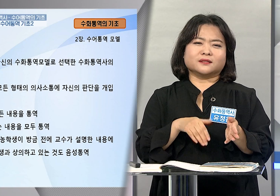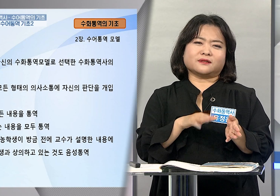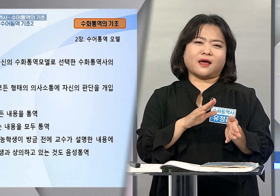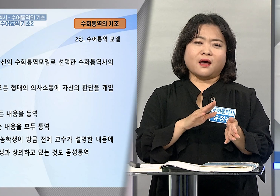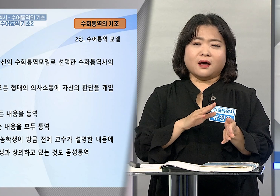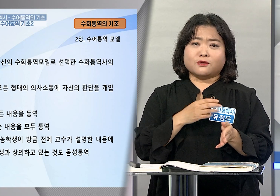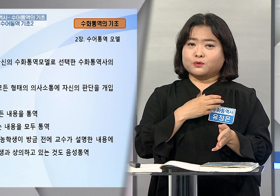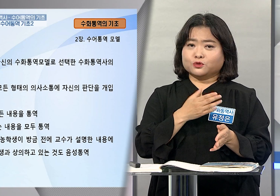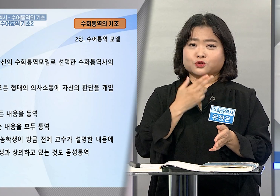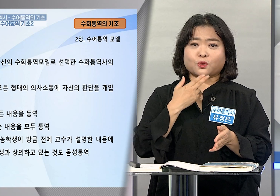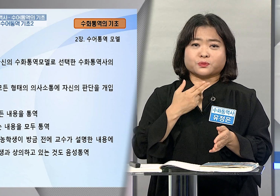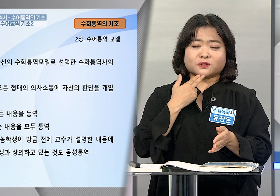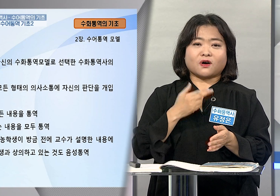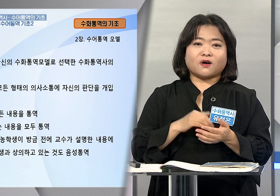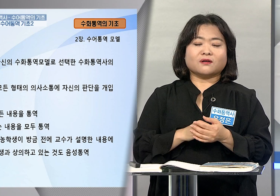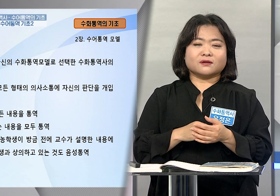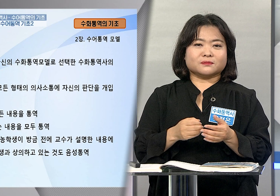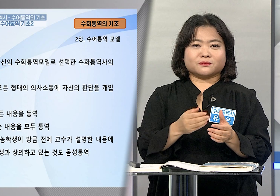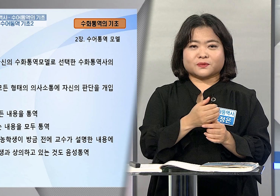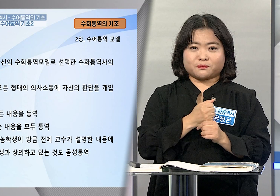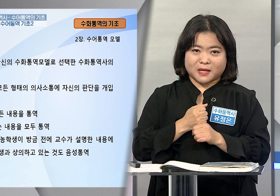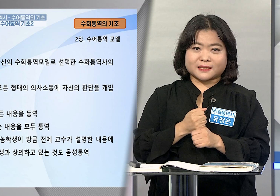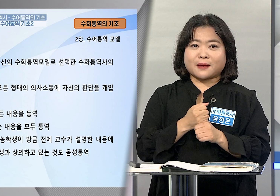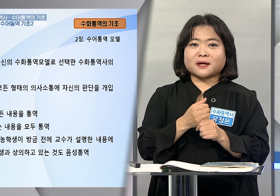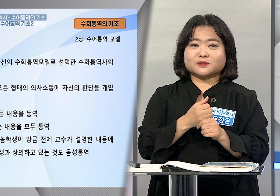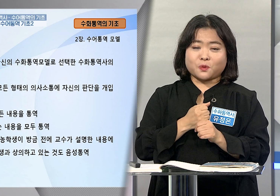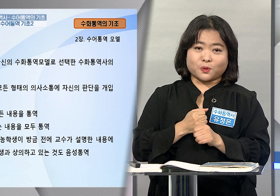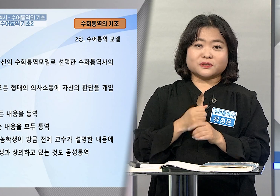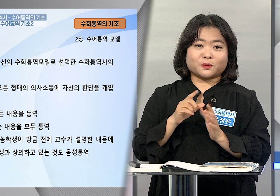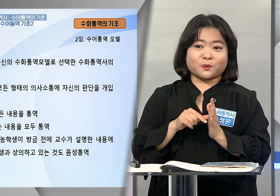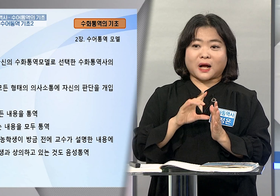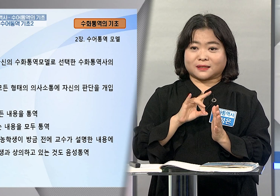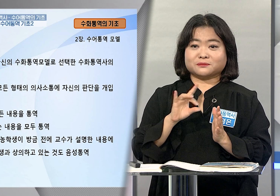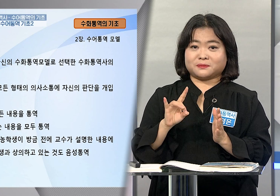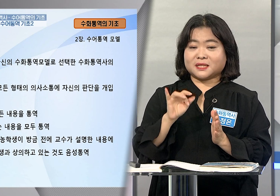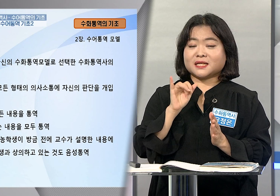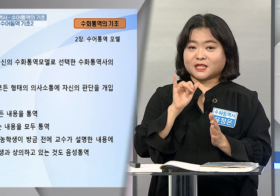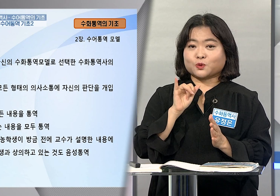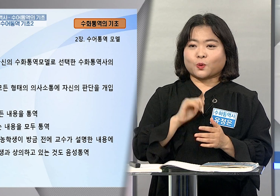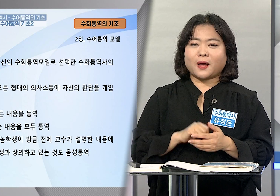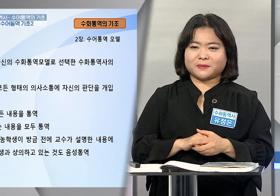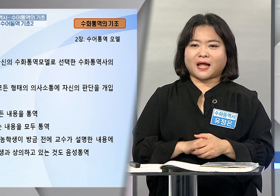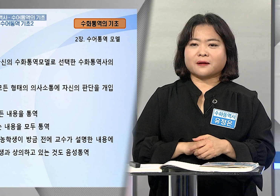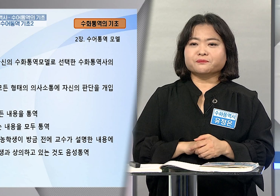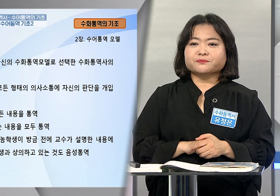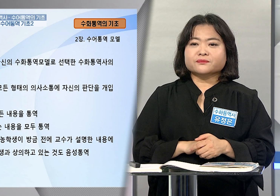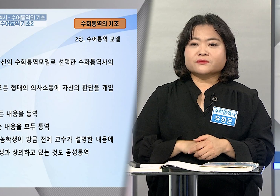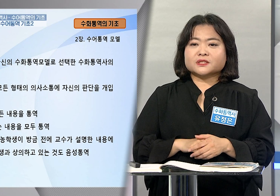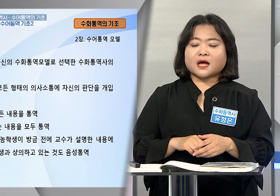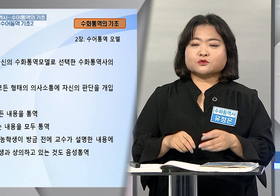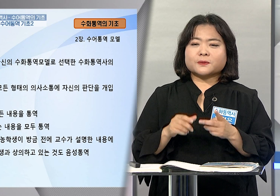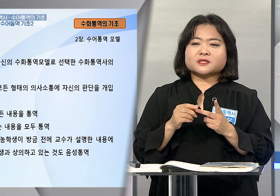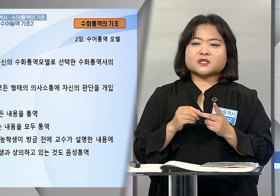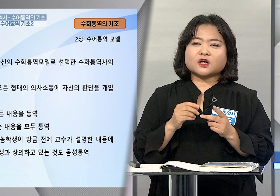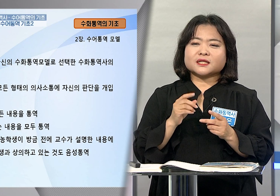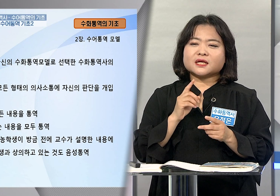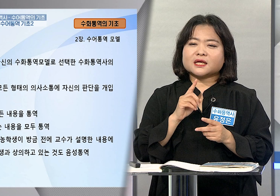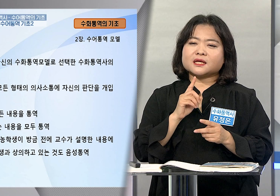가는데 내버려 둘 수 없어서 잡아 끌고 올 때도 가끔 있기도 합니다. 자, 두 번째, 청인이